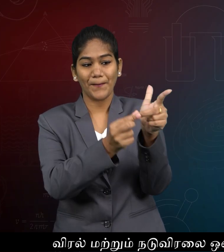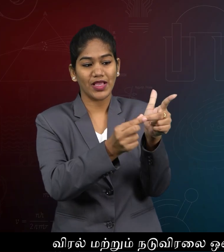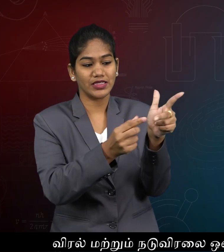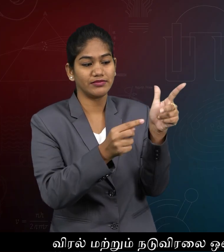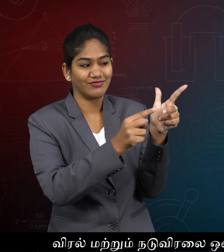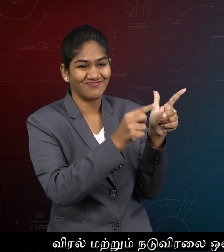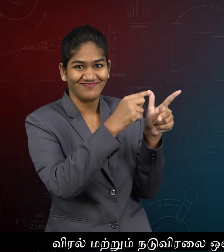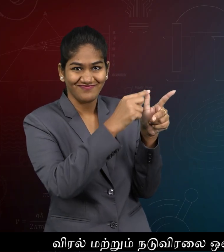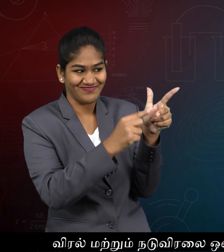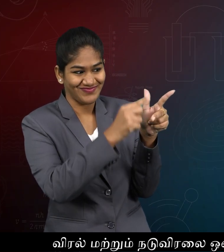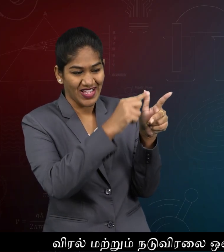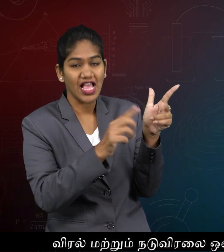செங்குத்தாக நீட்டவும்.